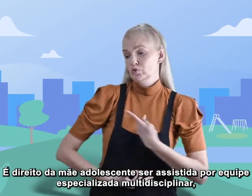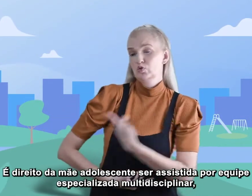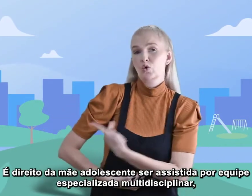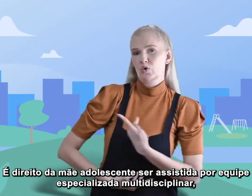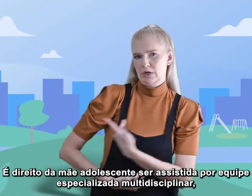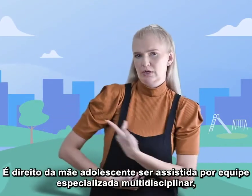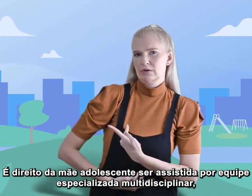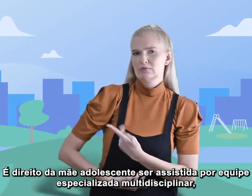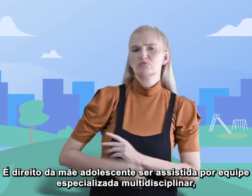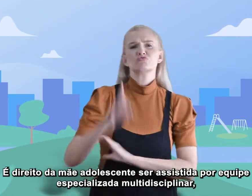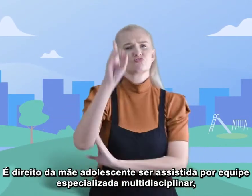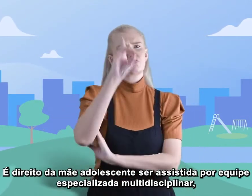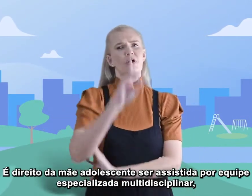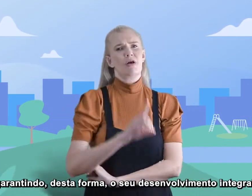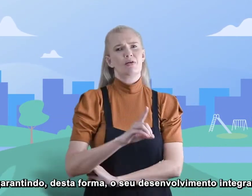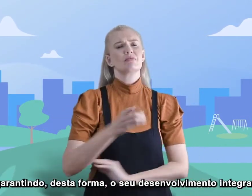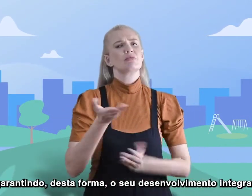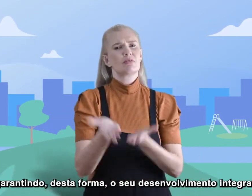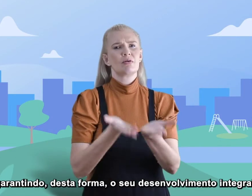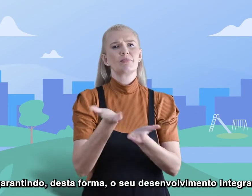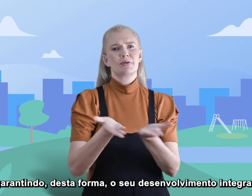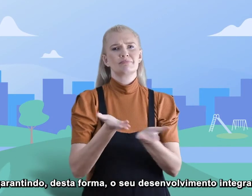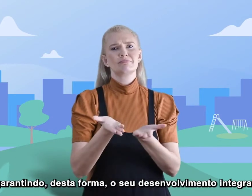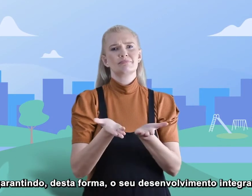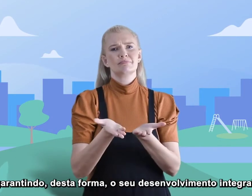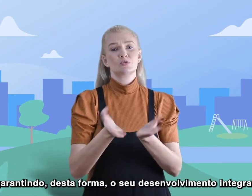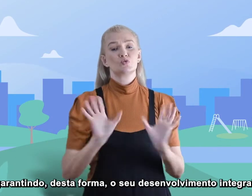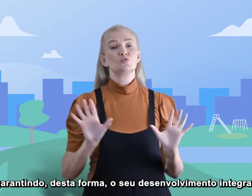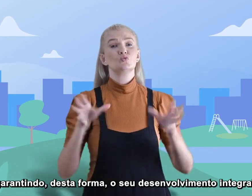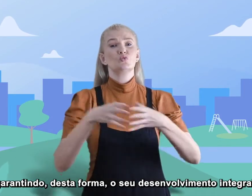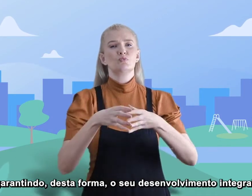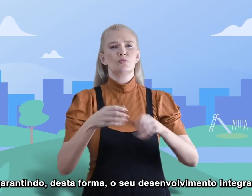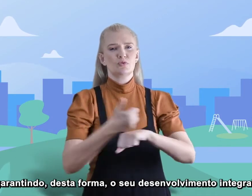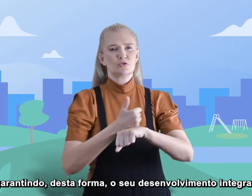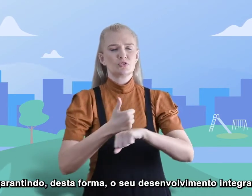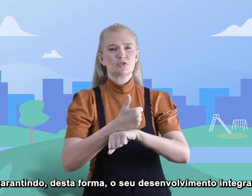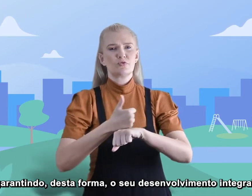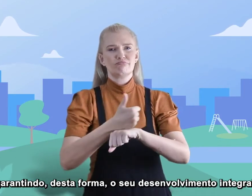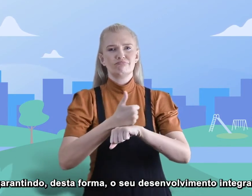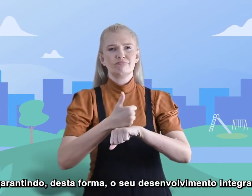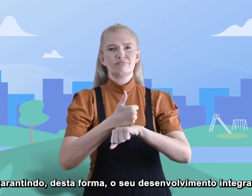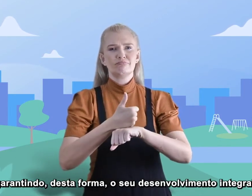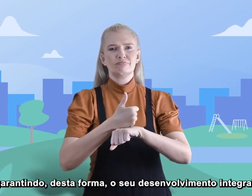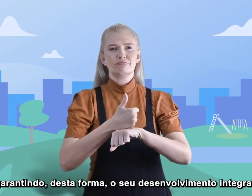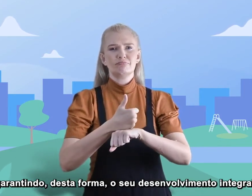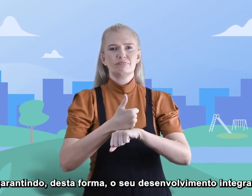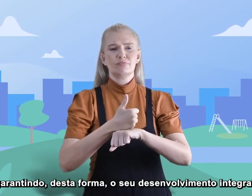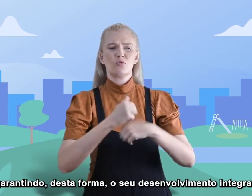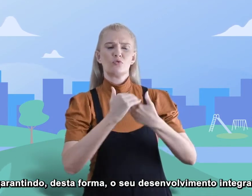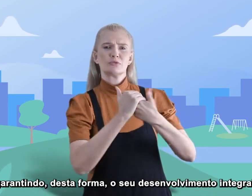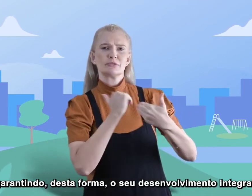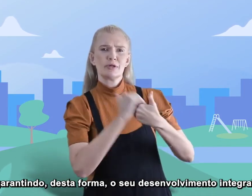especializada multidisciplinar, garantindo, desta forma, o seu desenvolvimento integral.